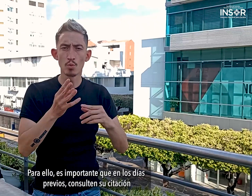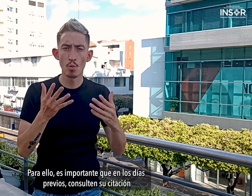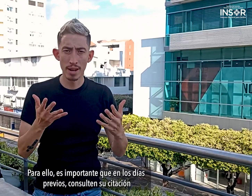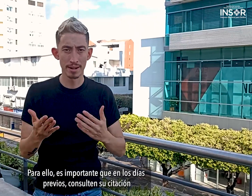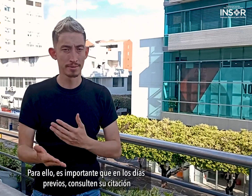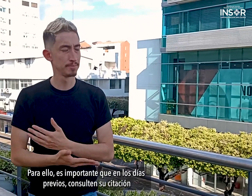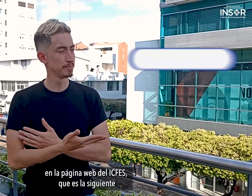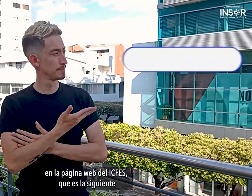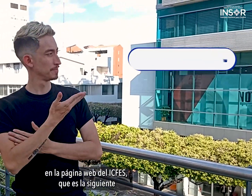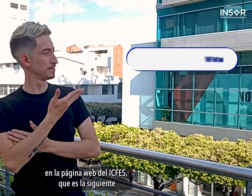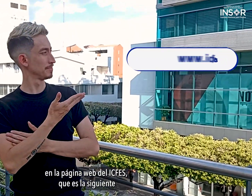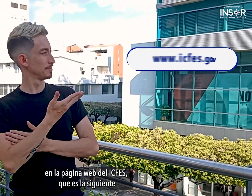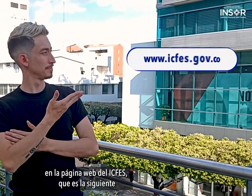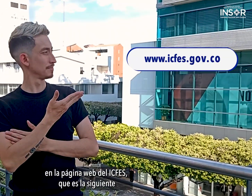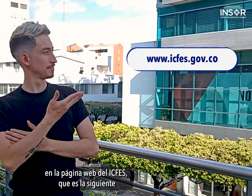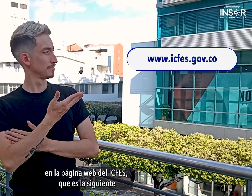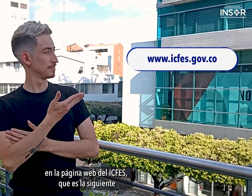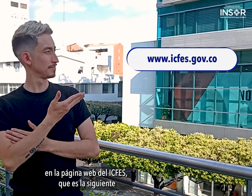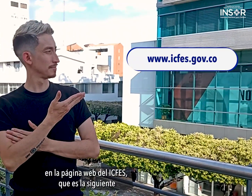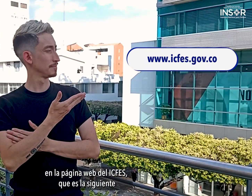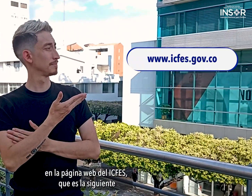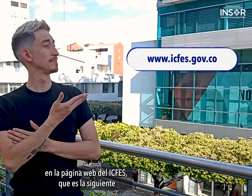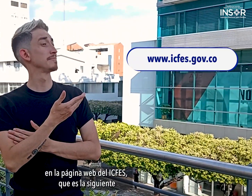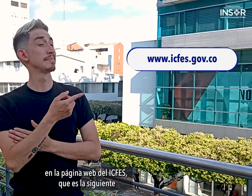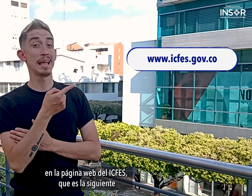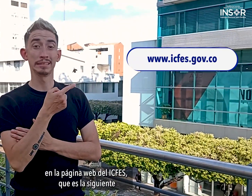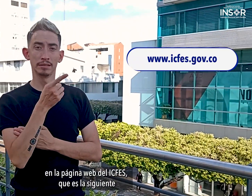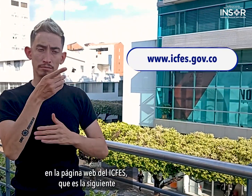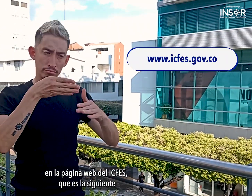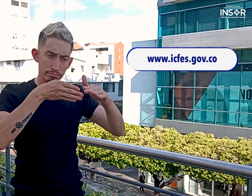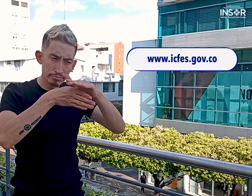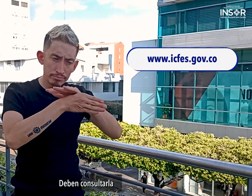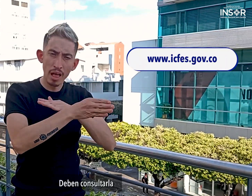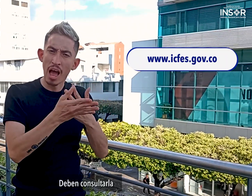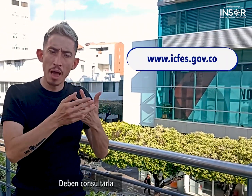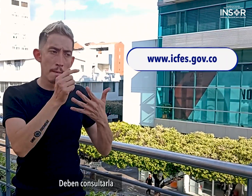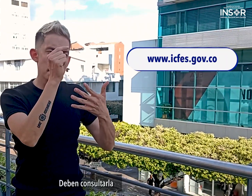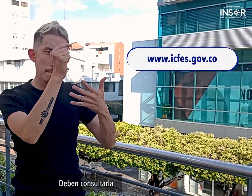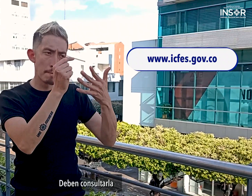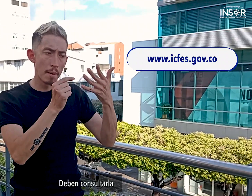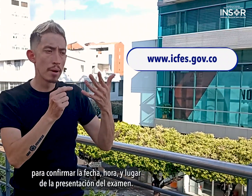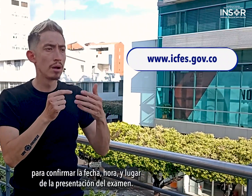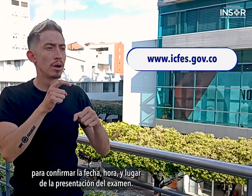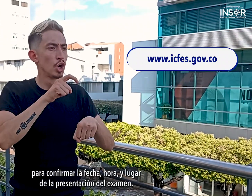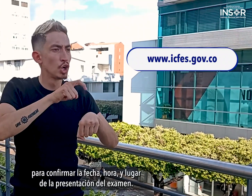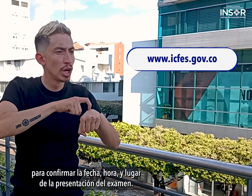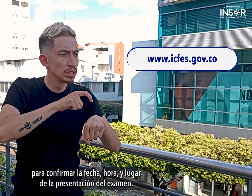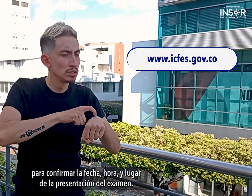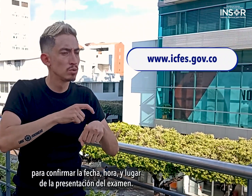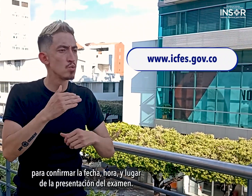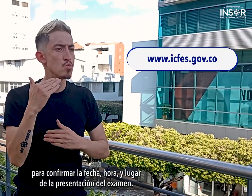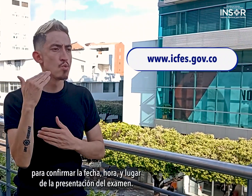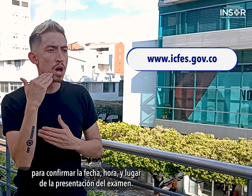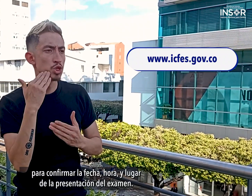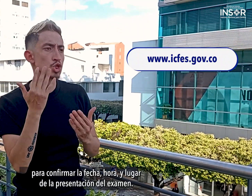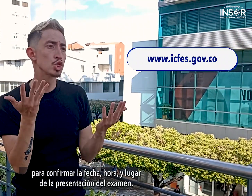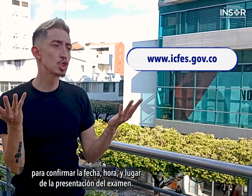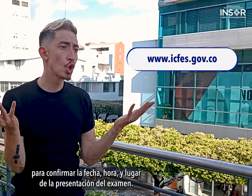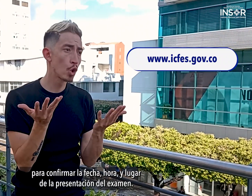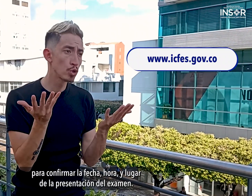su citación en la página web del IFES, que es la siguiente. Deben consultarla para confirmar la fecha, hora y lugar